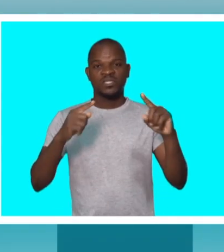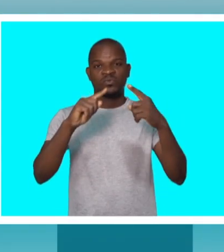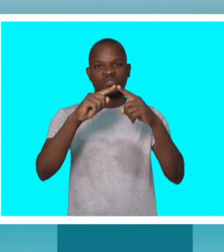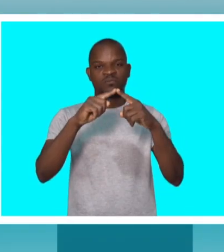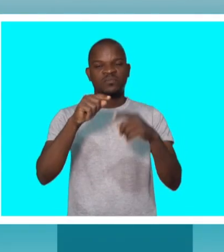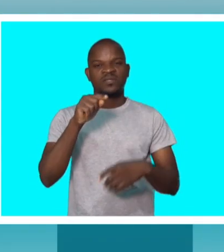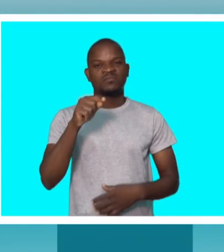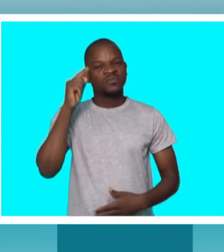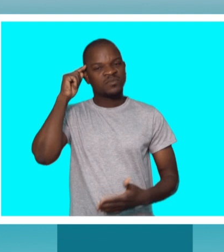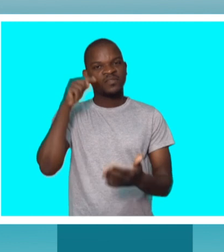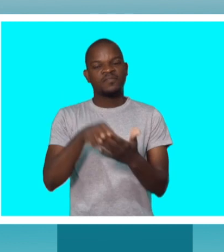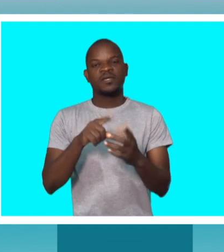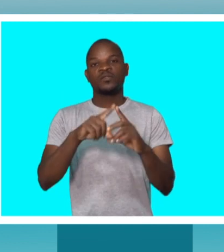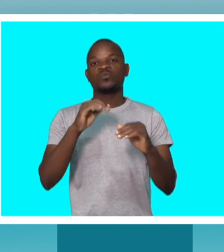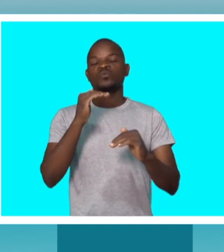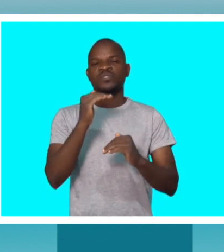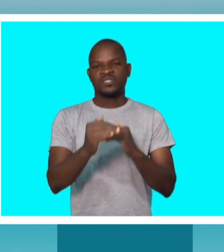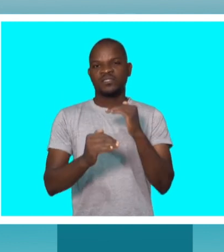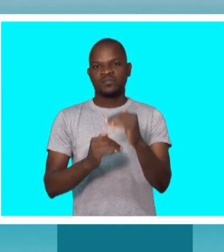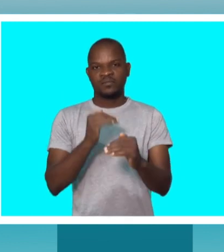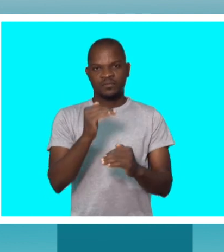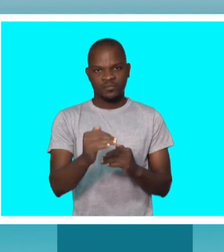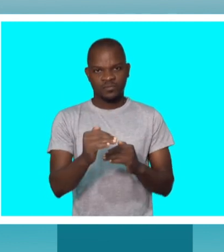tecnologia é uma parte do desenvolvimento